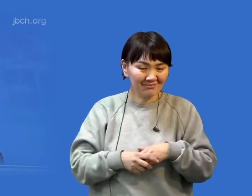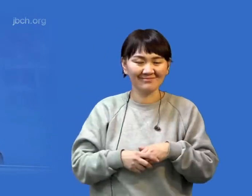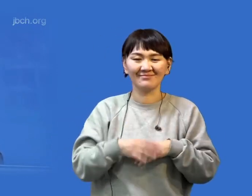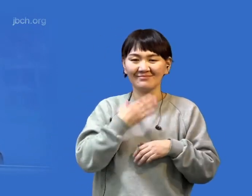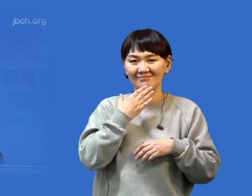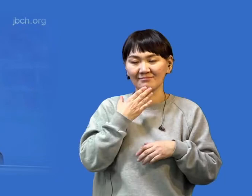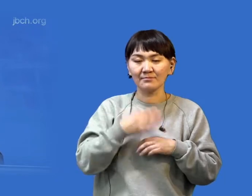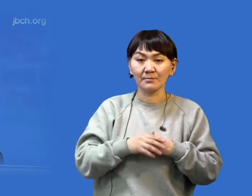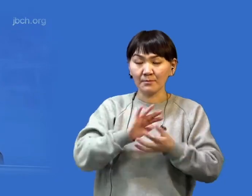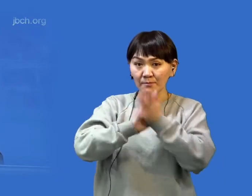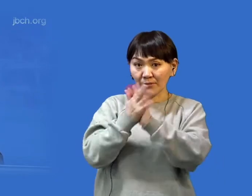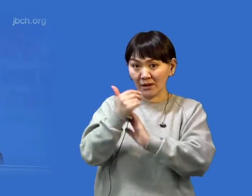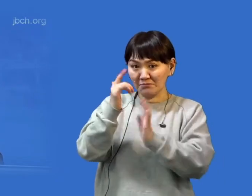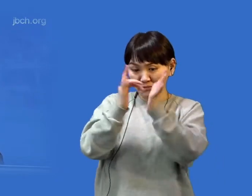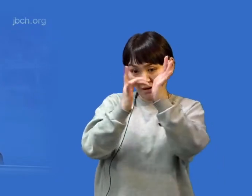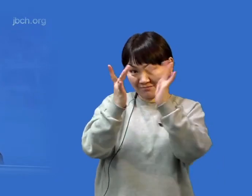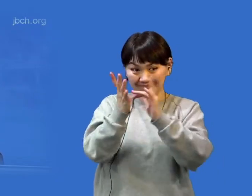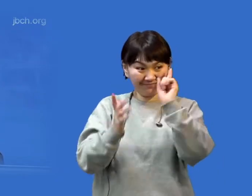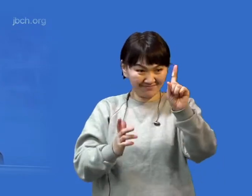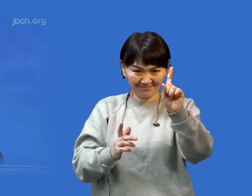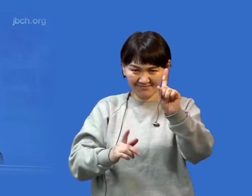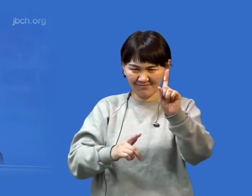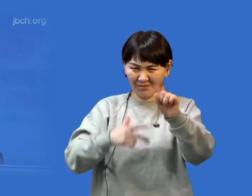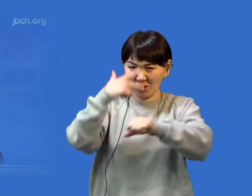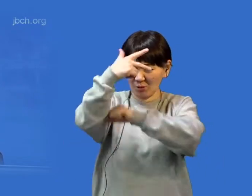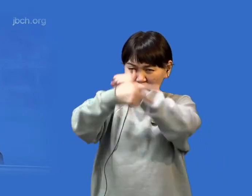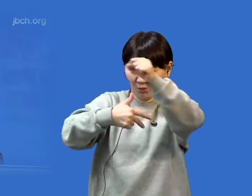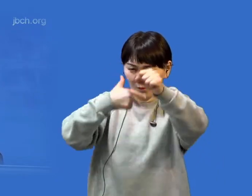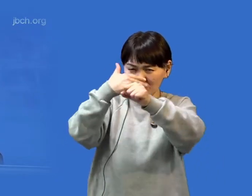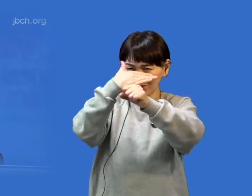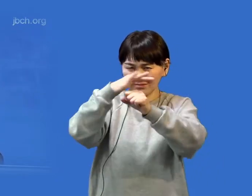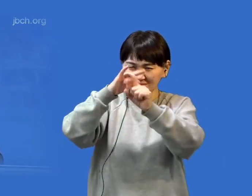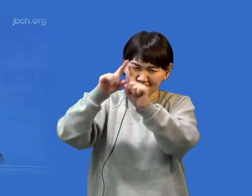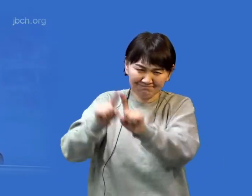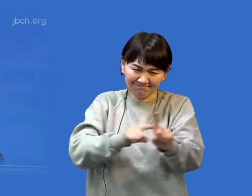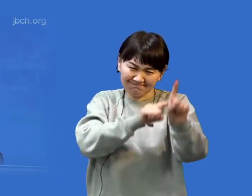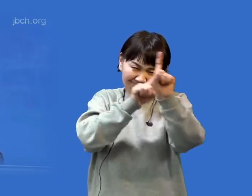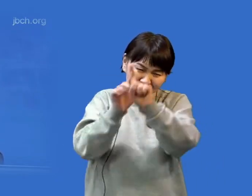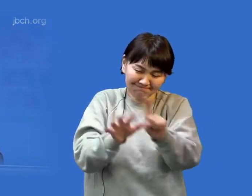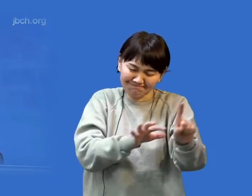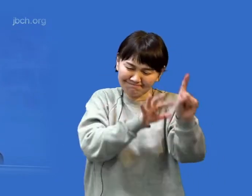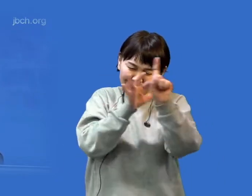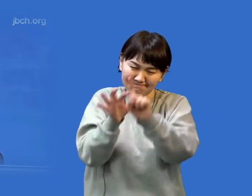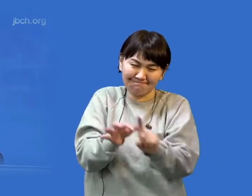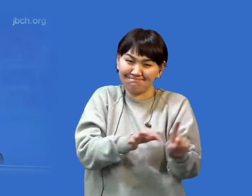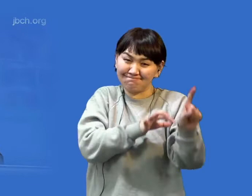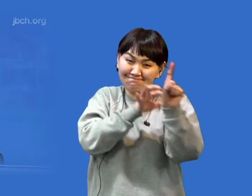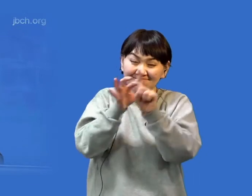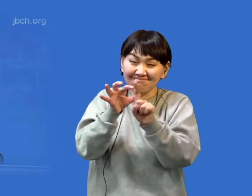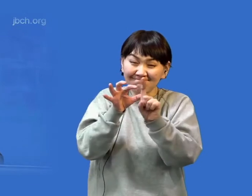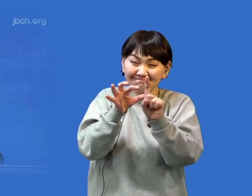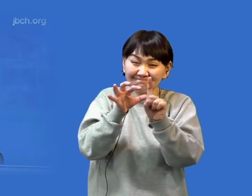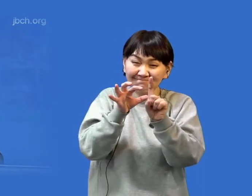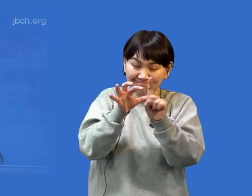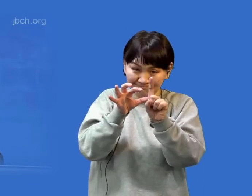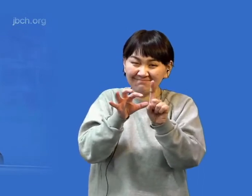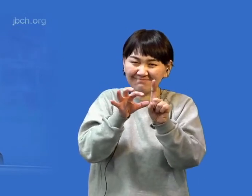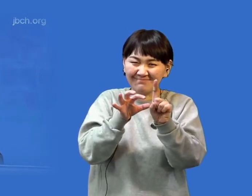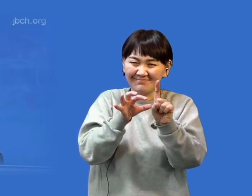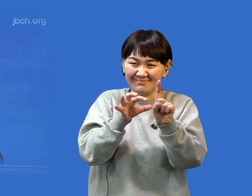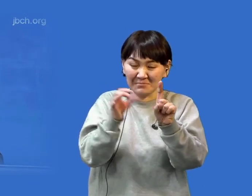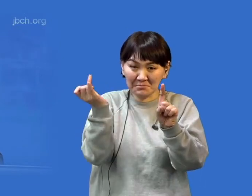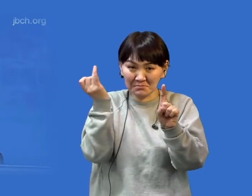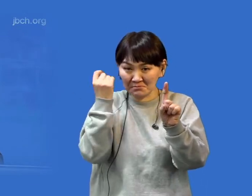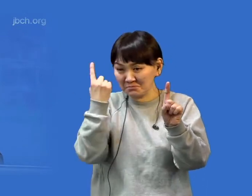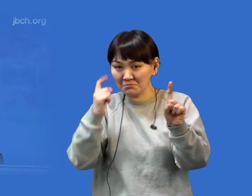Есүсийг 3 жил агсын дурш Есүсийг дагаж гайхамшигын нарс үгийн сонсч байсан тэр шавн яагаад одоо Есүс 30